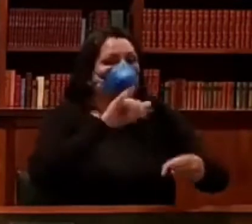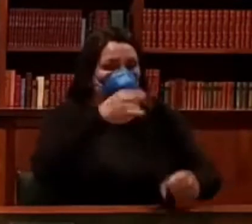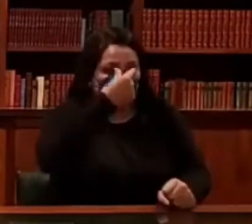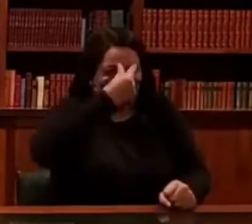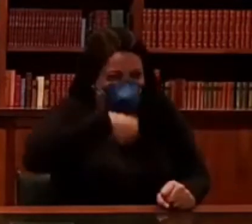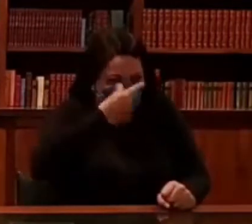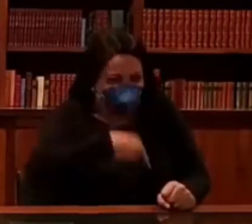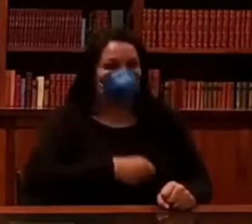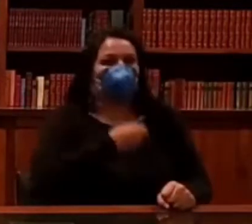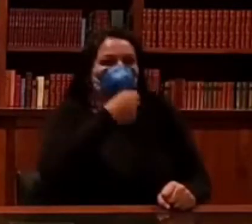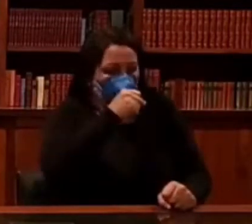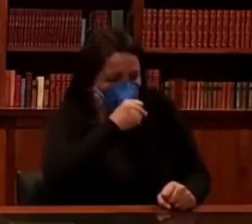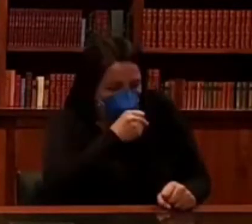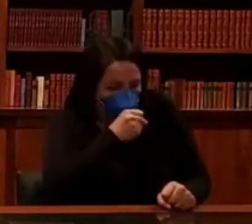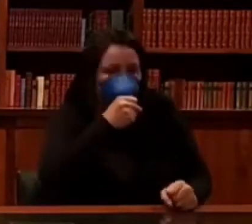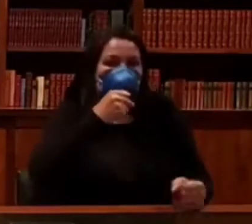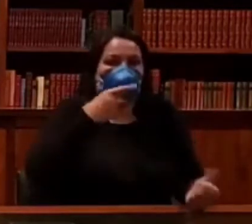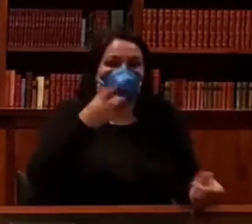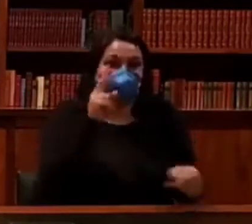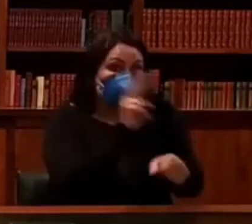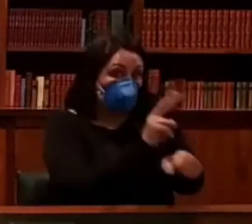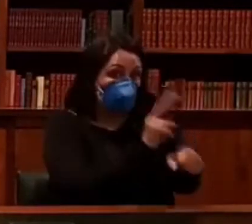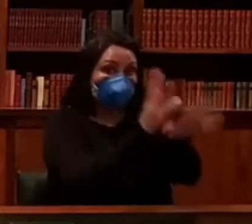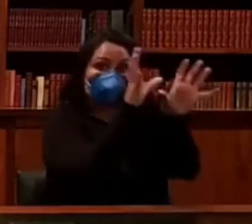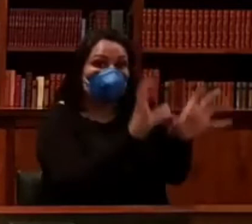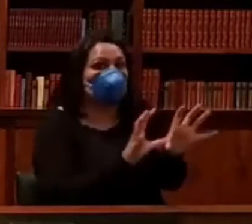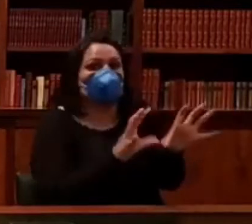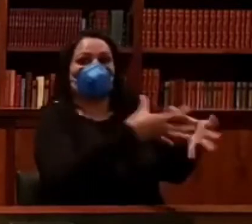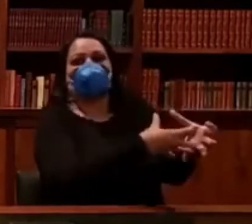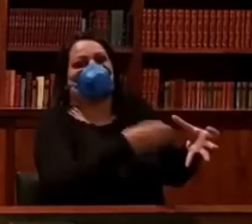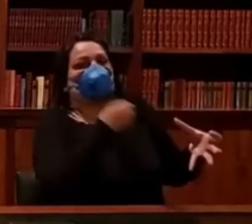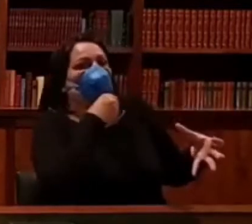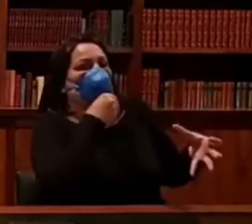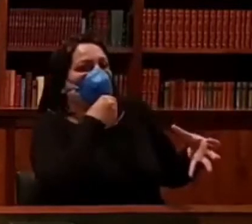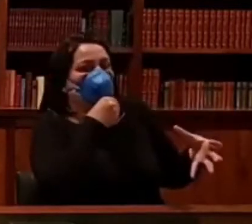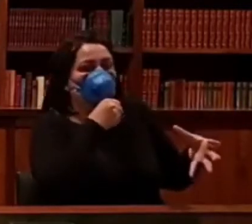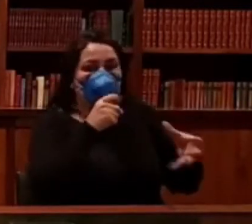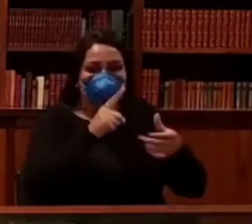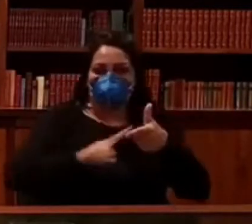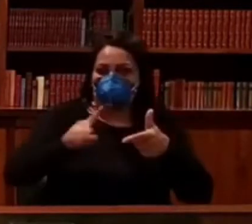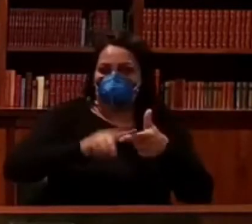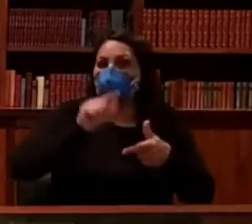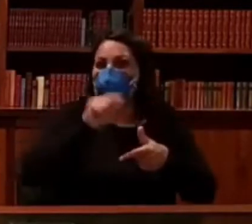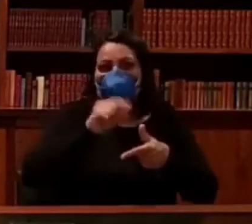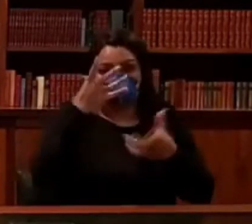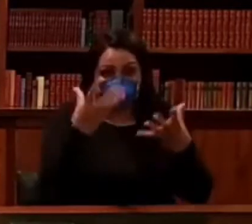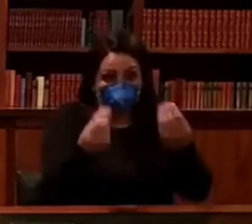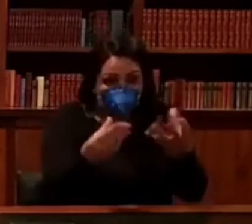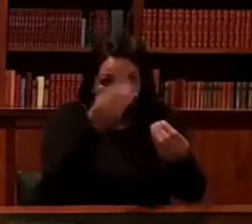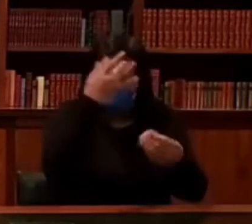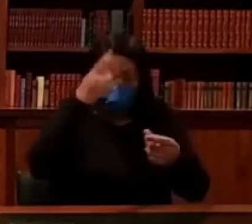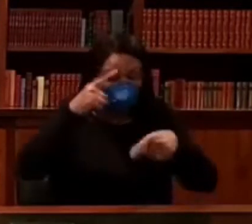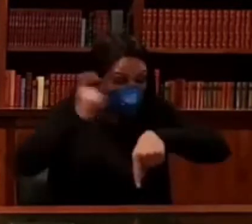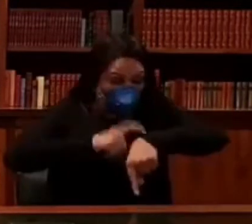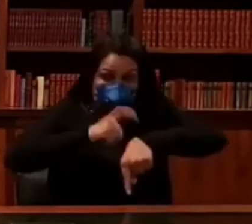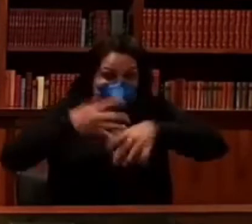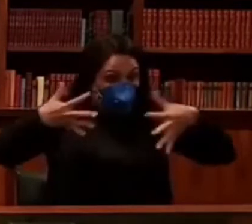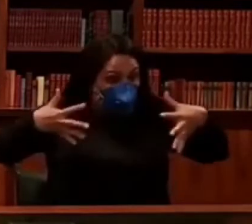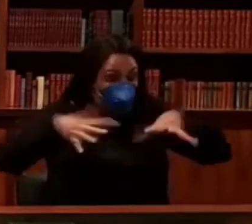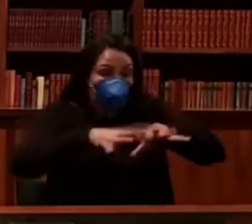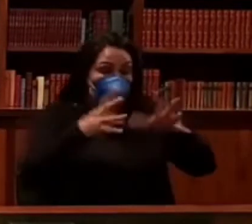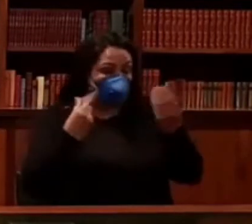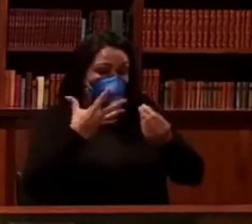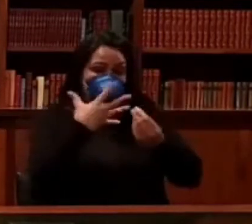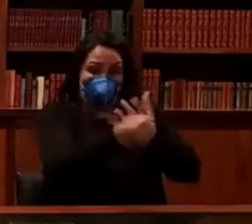resfriados, gripes. Vamos proteger os nossos idosos. Qual que é o grande problema do vírus? Quando muita gente ao mesmo tempo